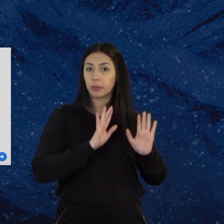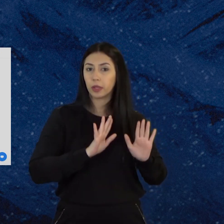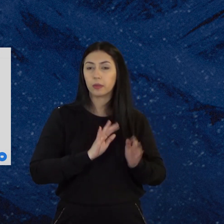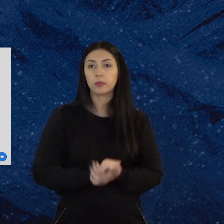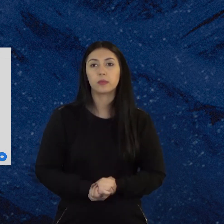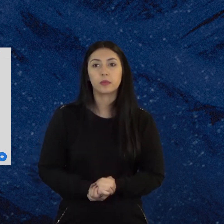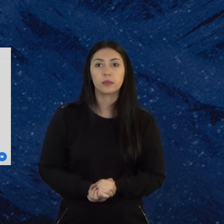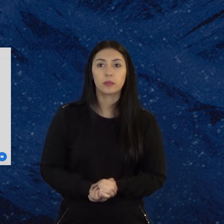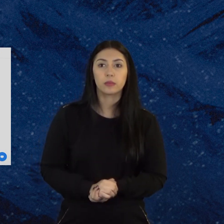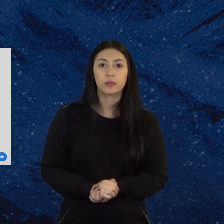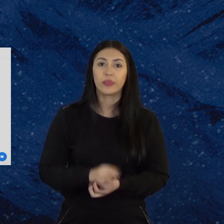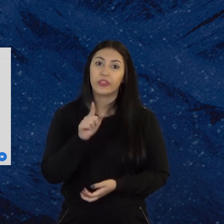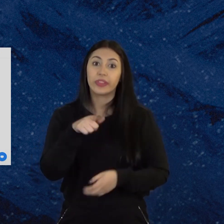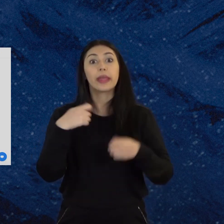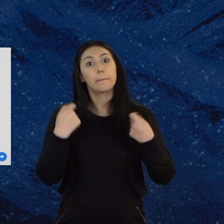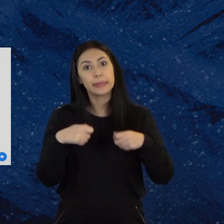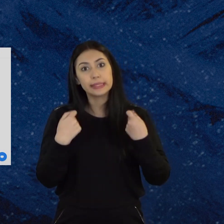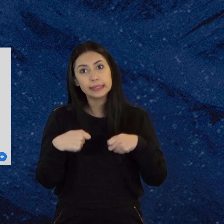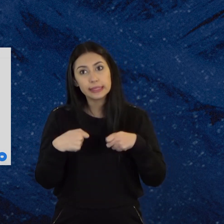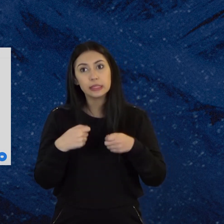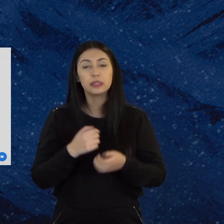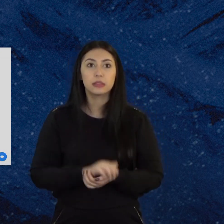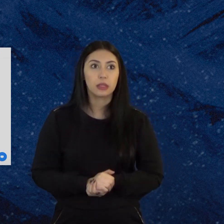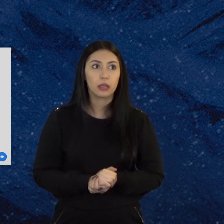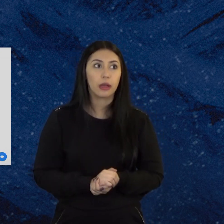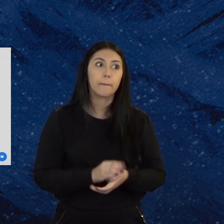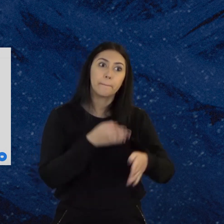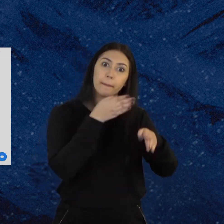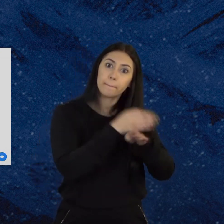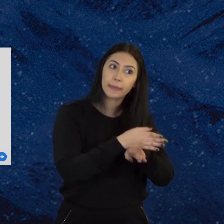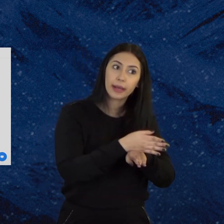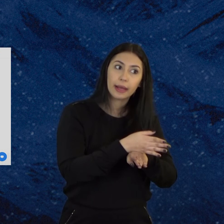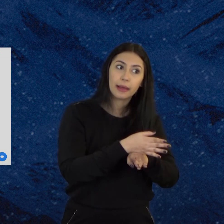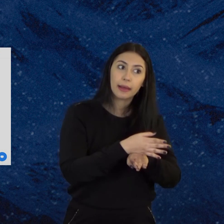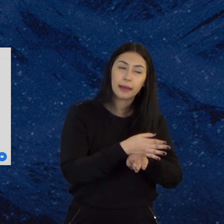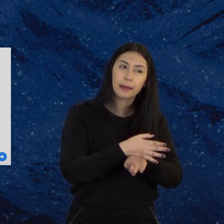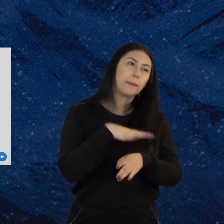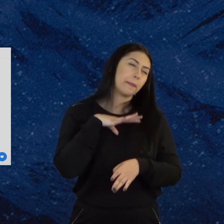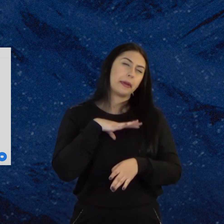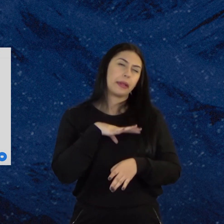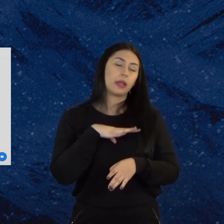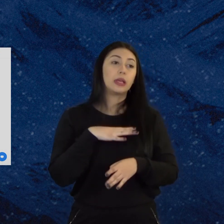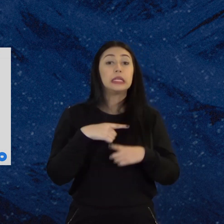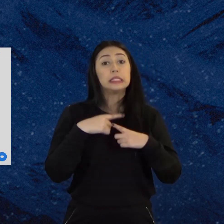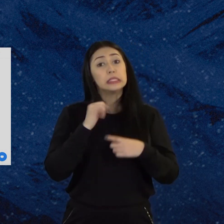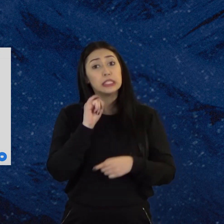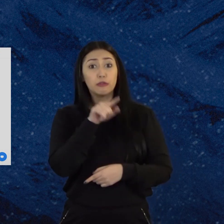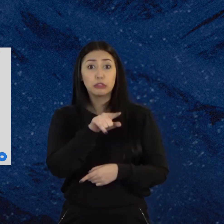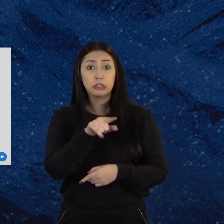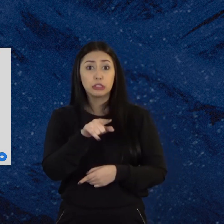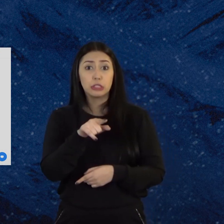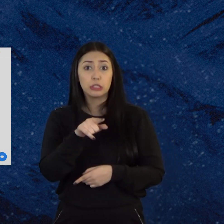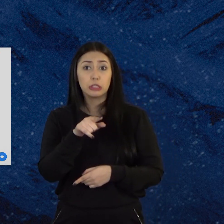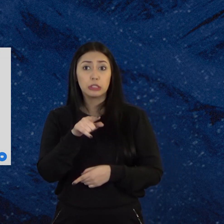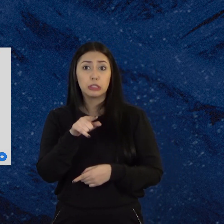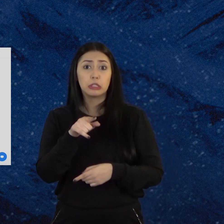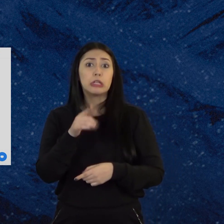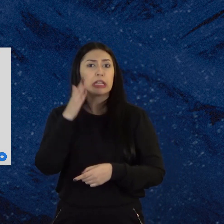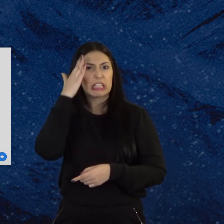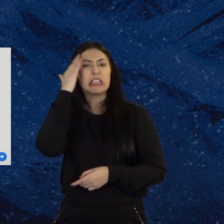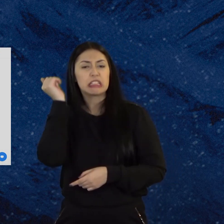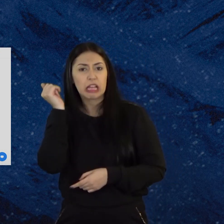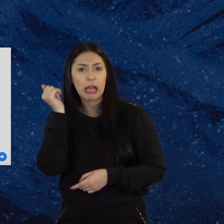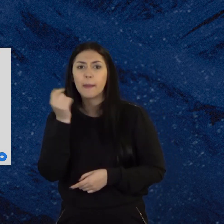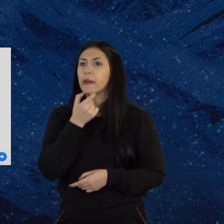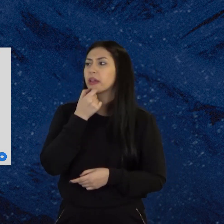necessariamente você precisa falar, né, entrar na língua sua, materna, por exemplo. Mas se você fala inglês, se você fala espanhol,